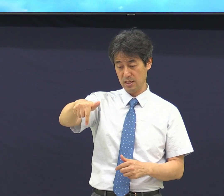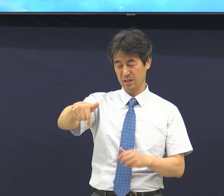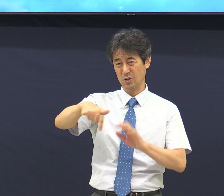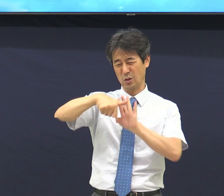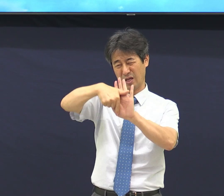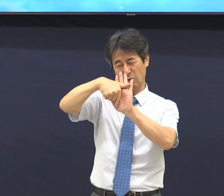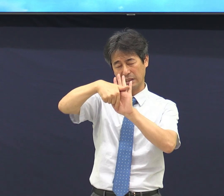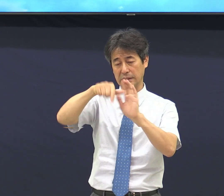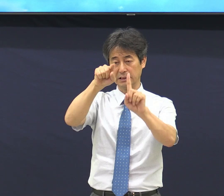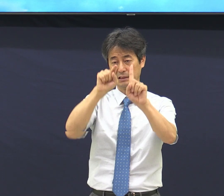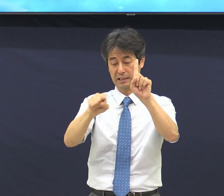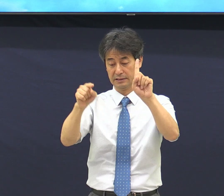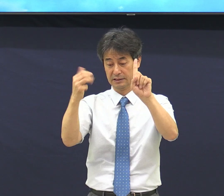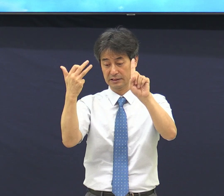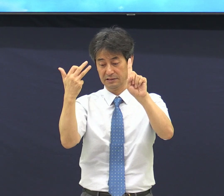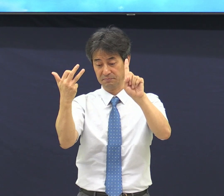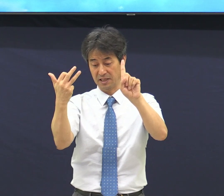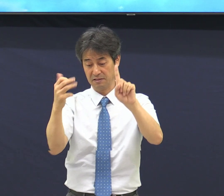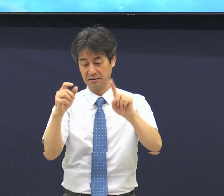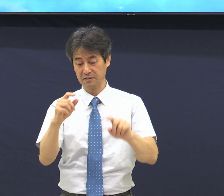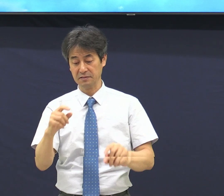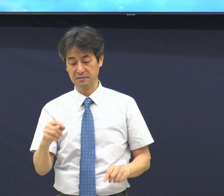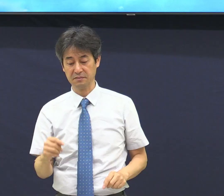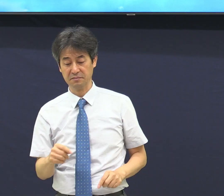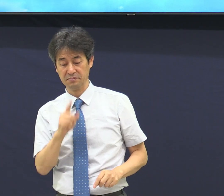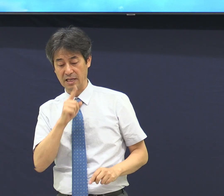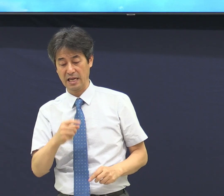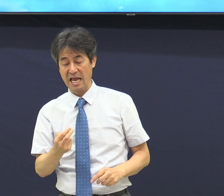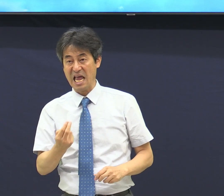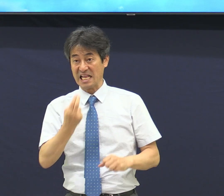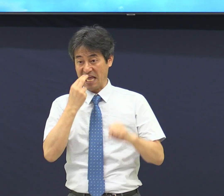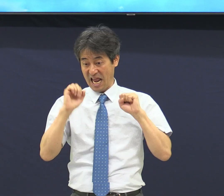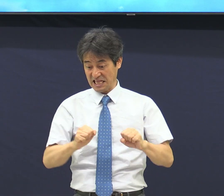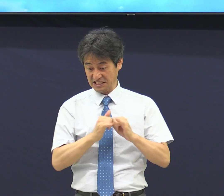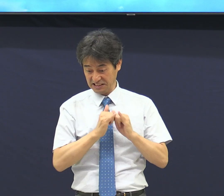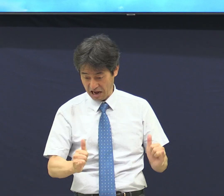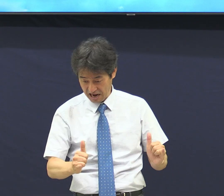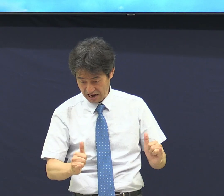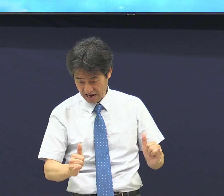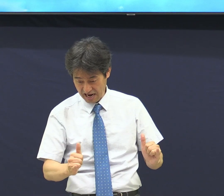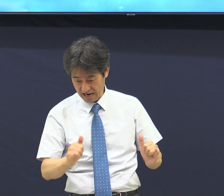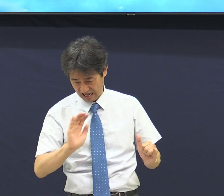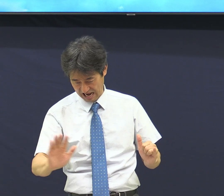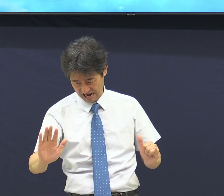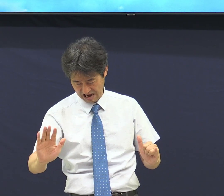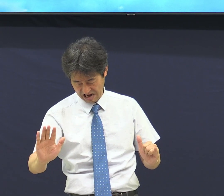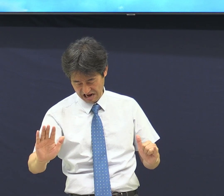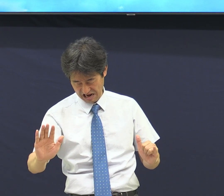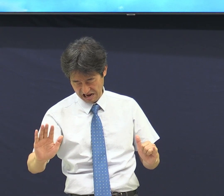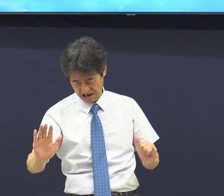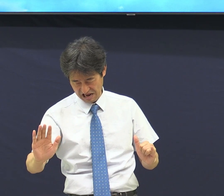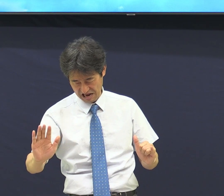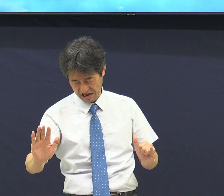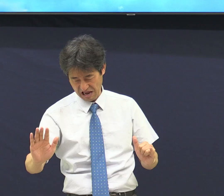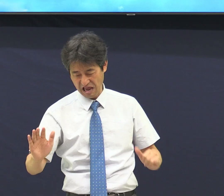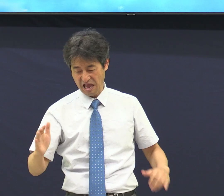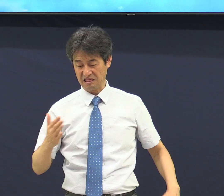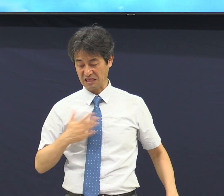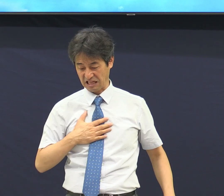요한계시록 1장 18절의 말씀, 살아있는 자라고